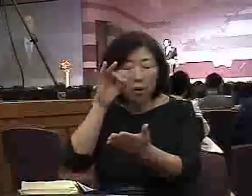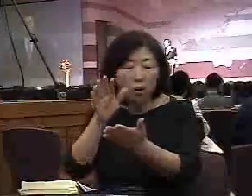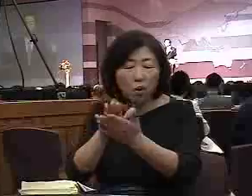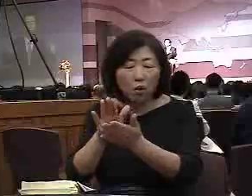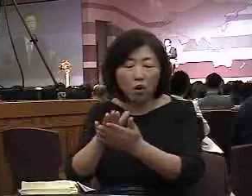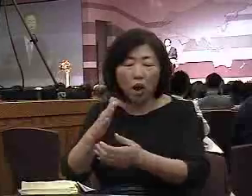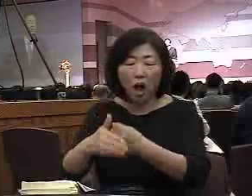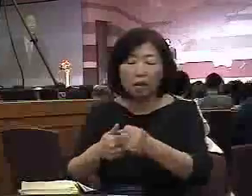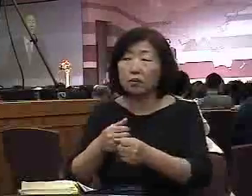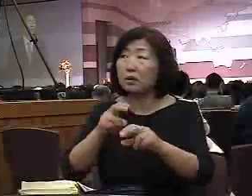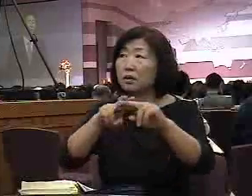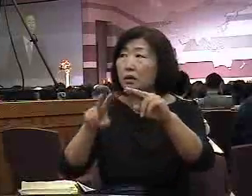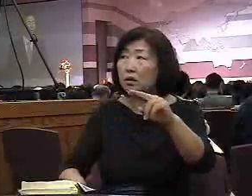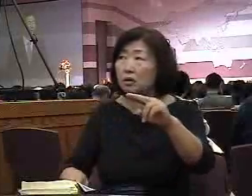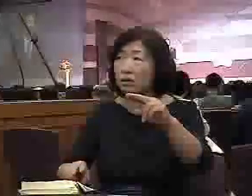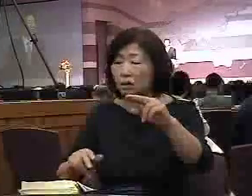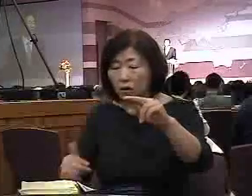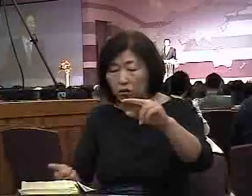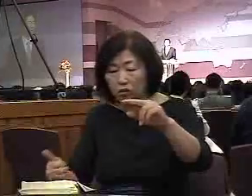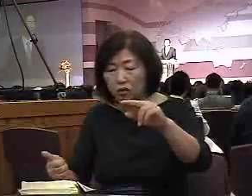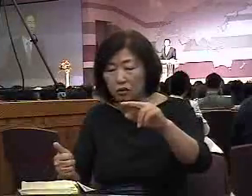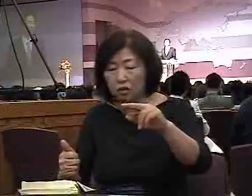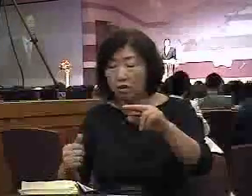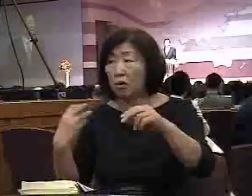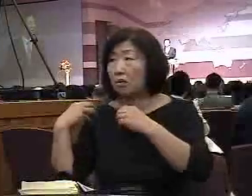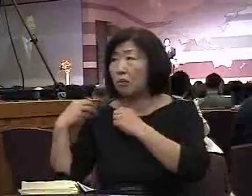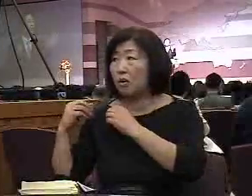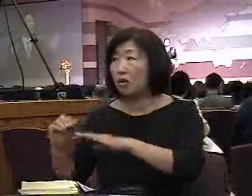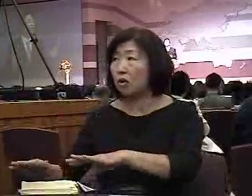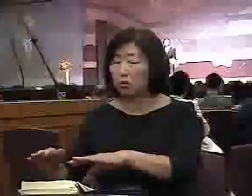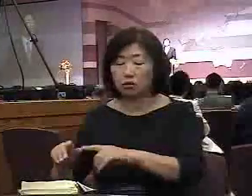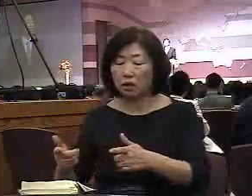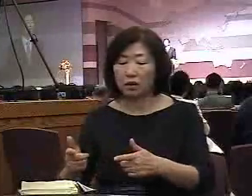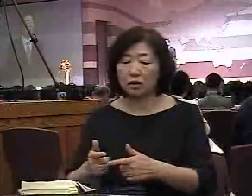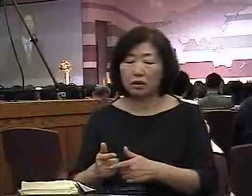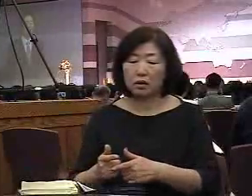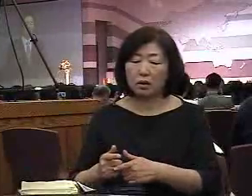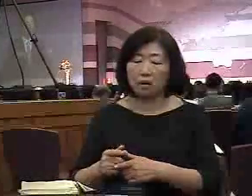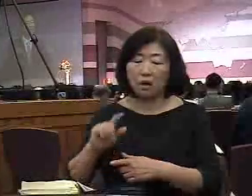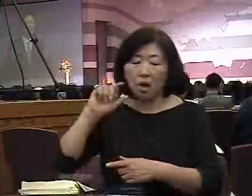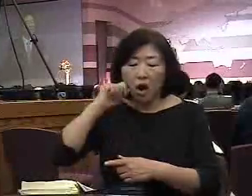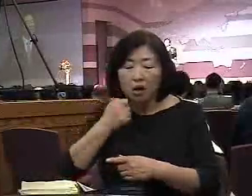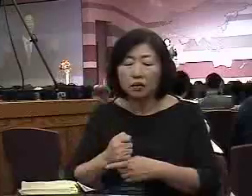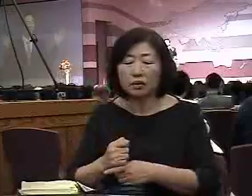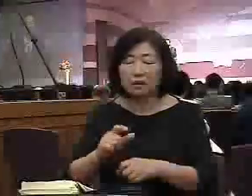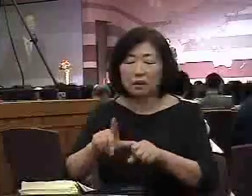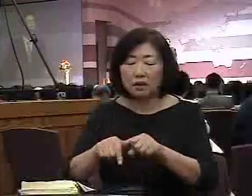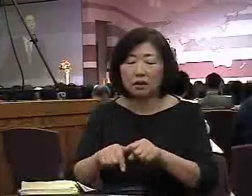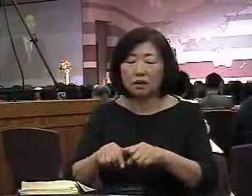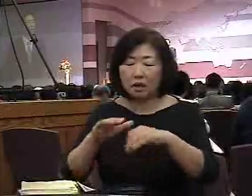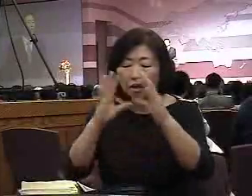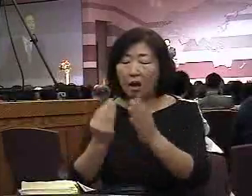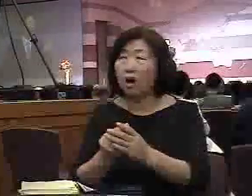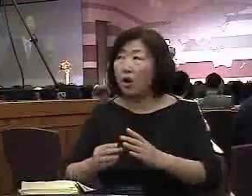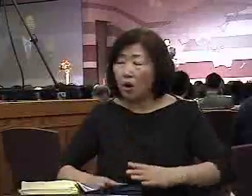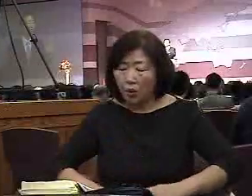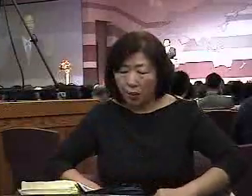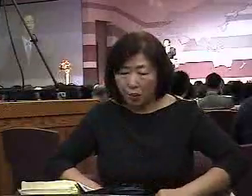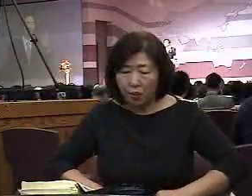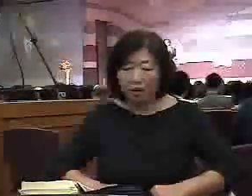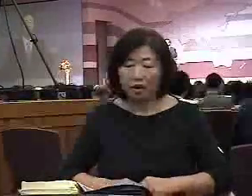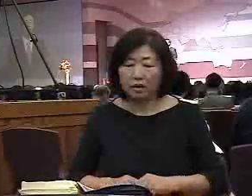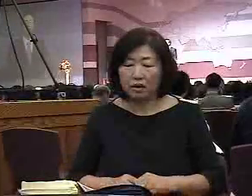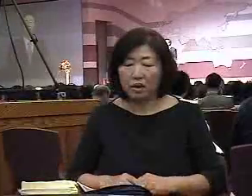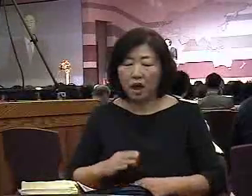하나님 우리가 떨어져 죽는 것을 내버려 두실 분이 아니에요. 아무리 어려운 시간이라 그래도 우리가 이거 지내다가 다 굶어 죽는 거 하나님이 내버려